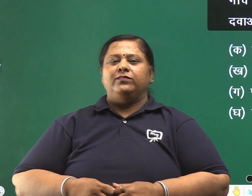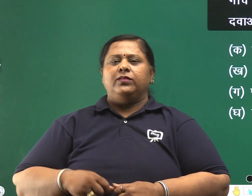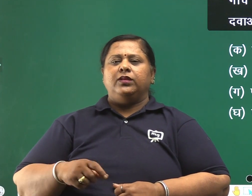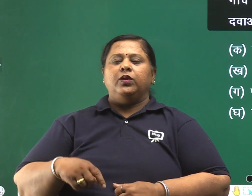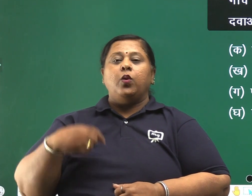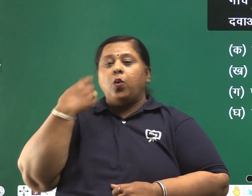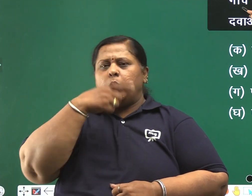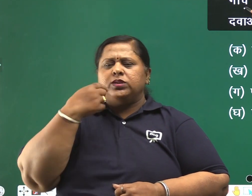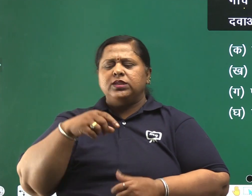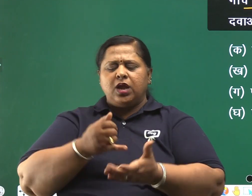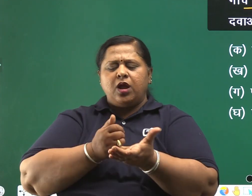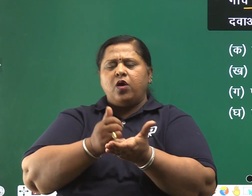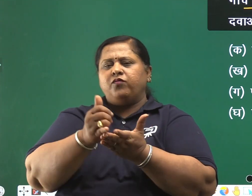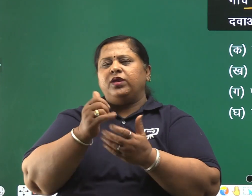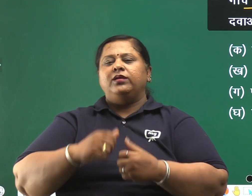कौन से गांव की